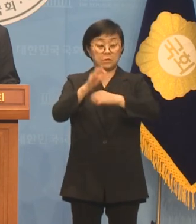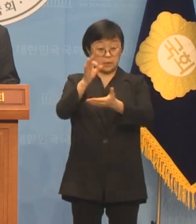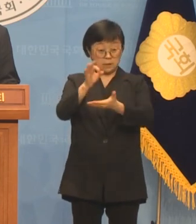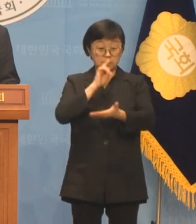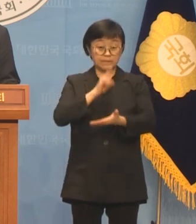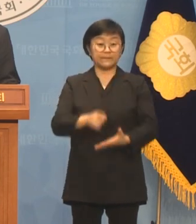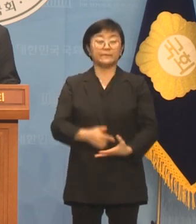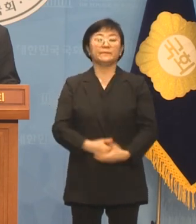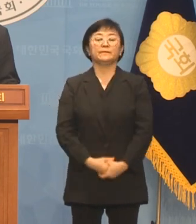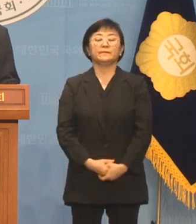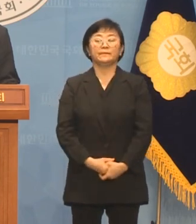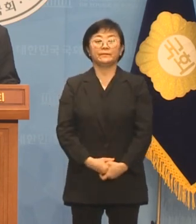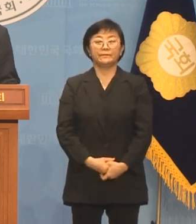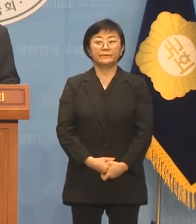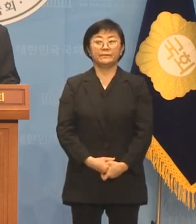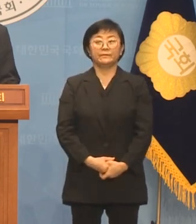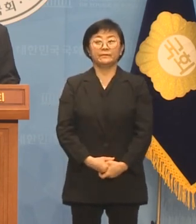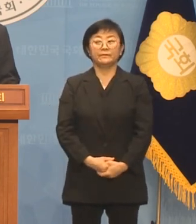가치입니까?